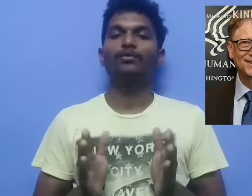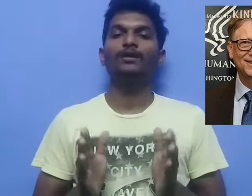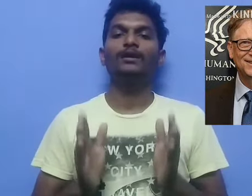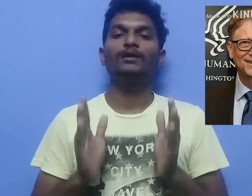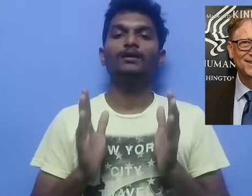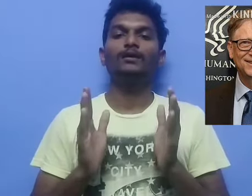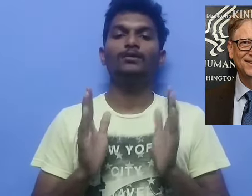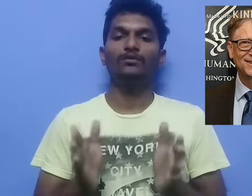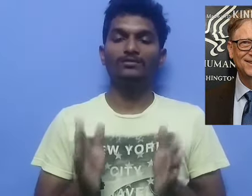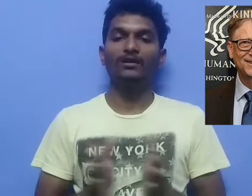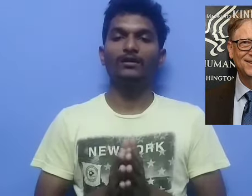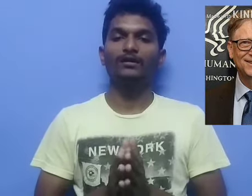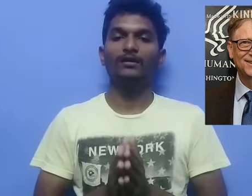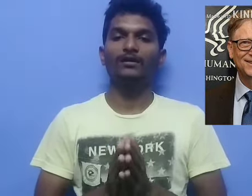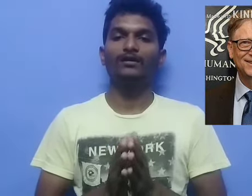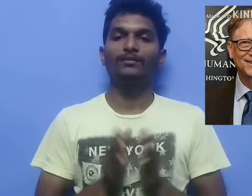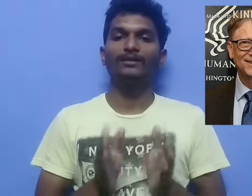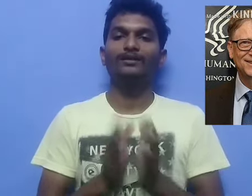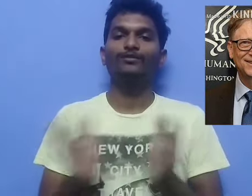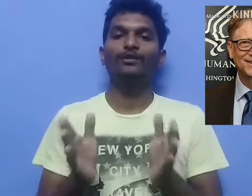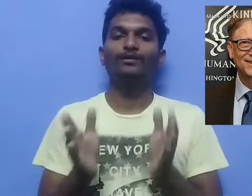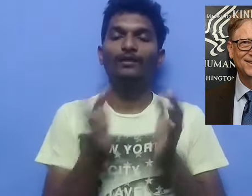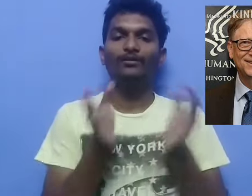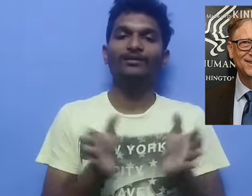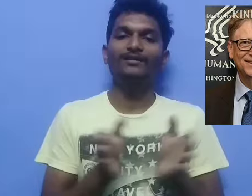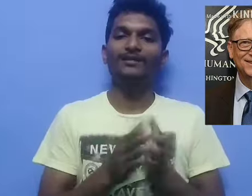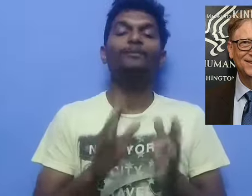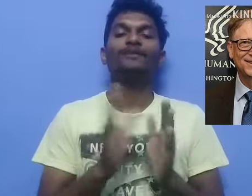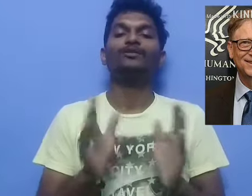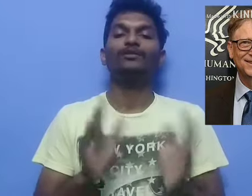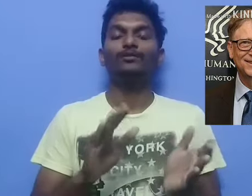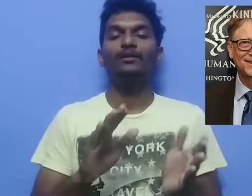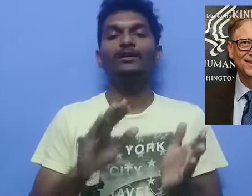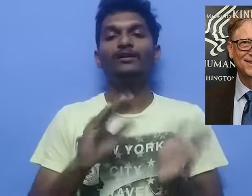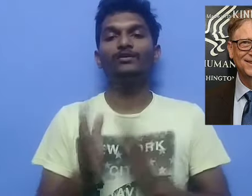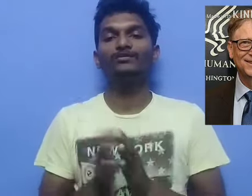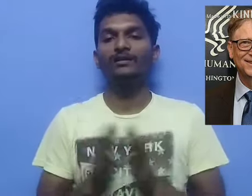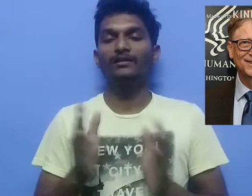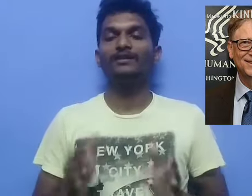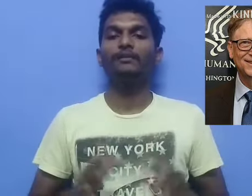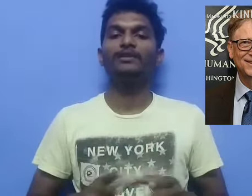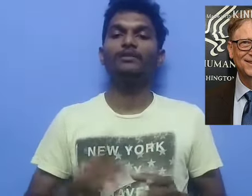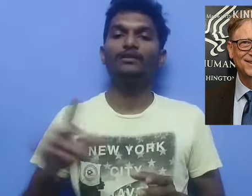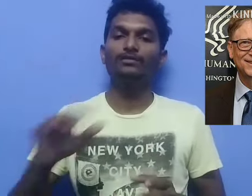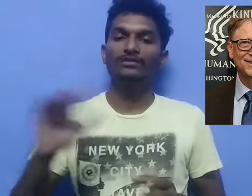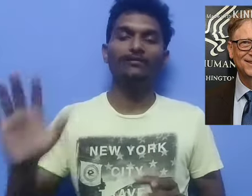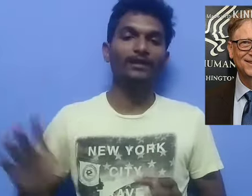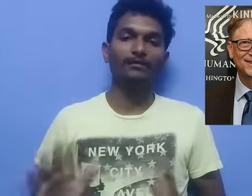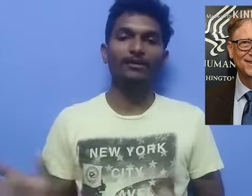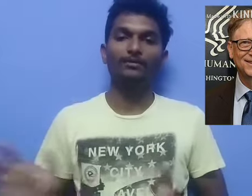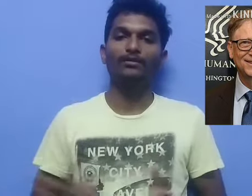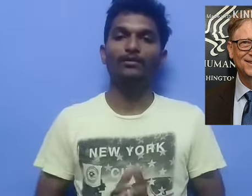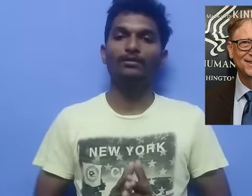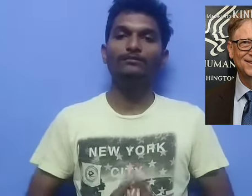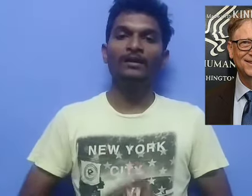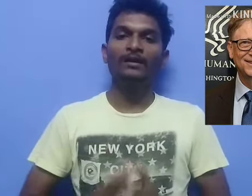10,000 crore யூஎஸ் டாலர். 10,000 crore என்ன அவ்வளோதான் இருக்கு அப்படின்னா 10,000 crore யூஎஸ் இந்திய மதிப்பில் -70 அப்படிங்கிற மாதிரி போட்டுக்கணும்.